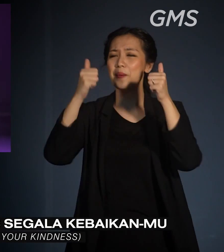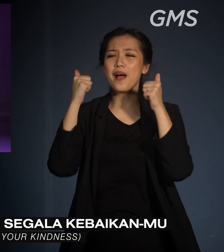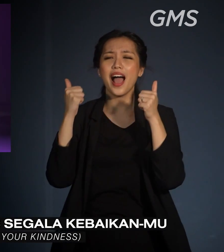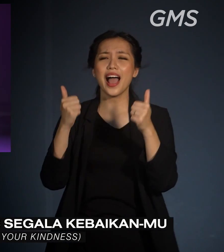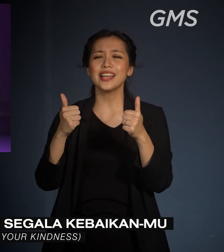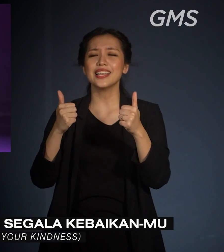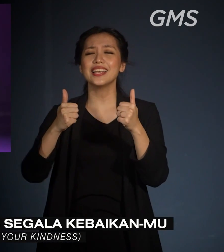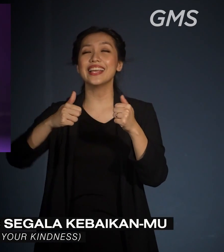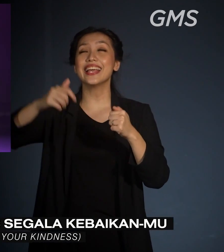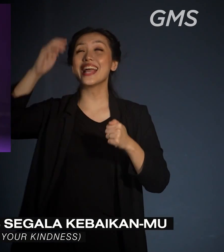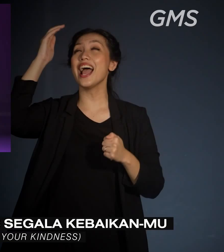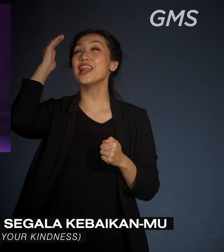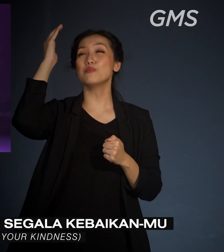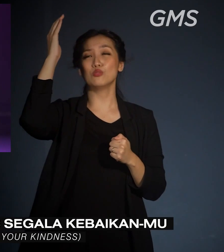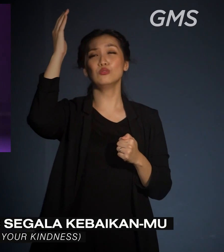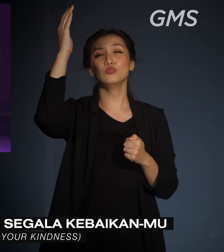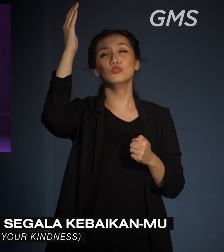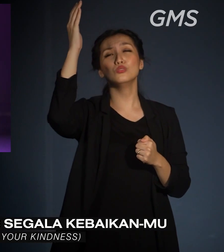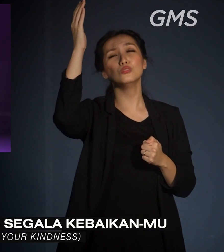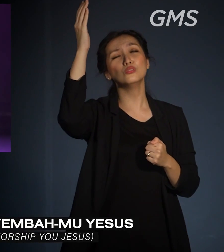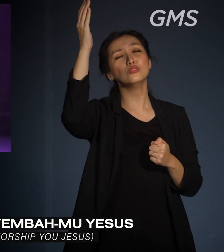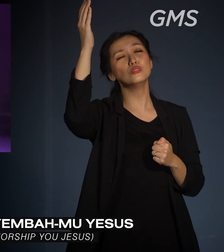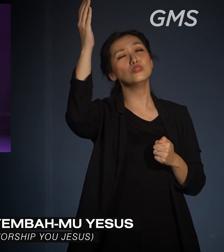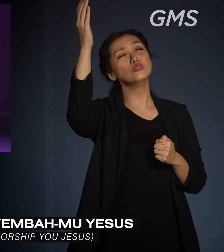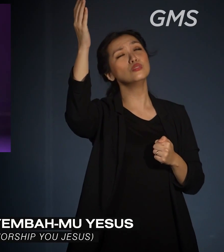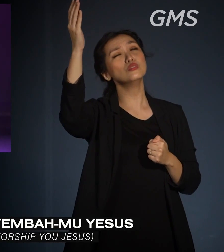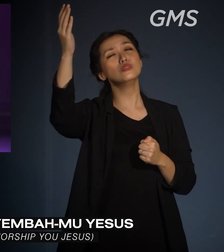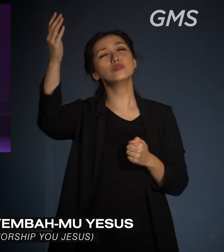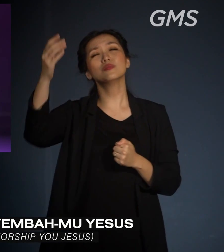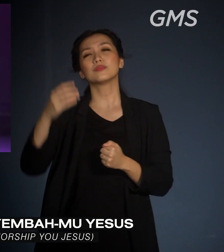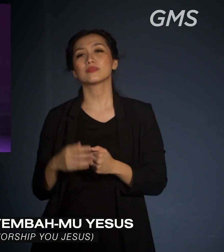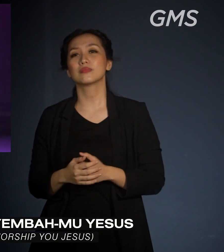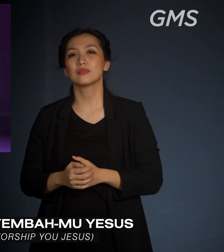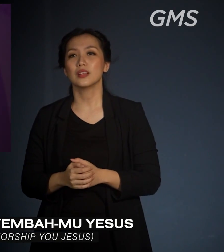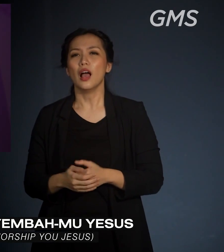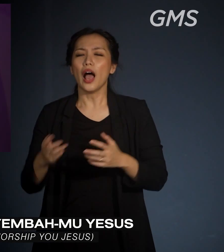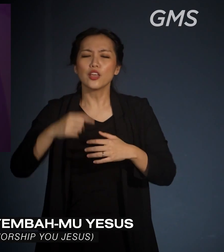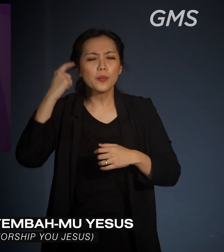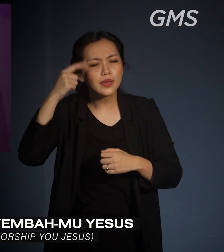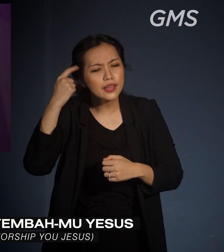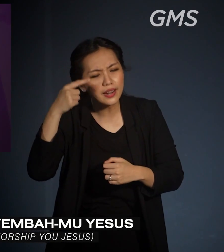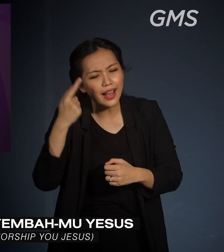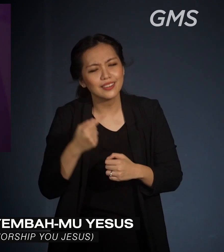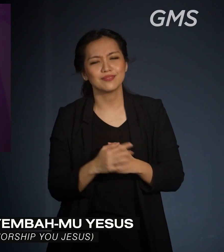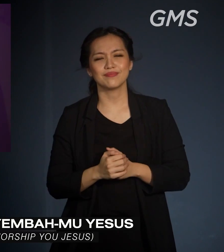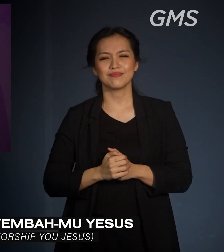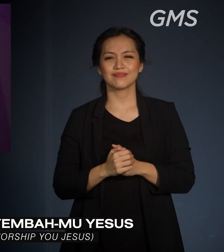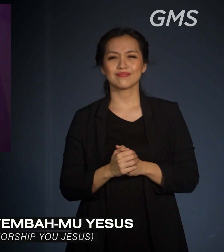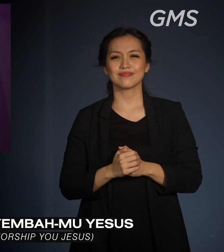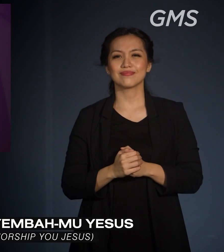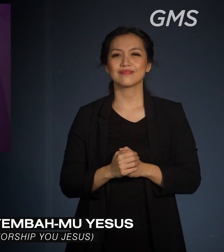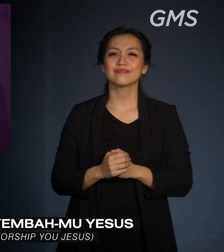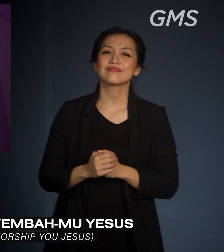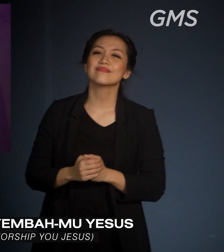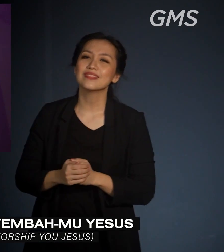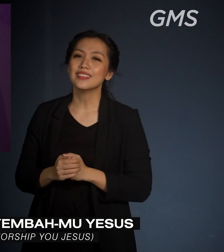sebagai pernyataanmu di hadapan Tuhan, sebagai renunganmu di hadapan Tuhan. Segenap